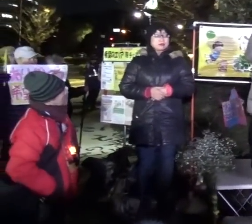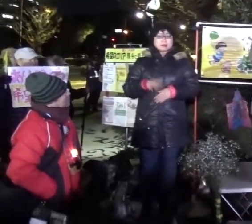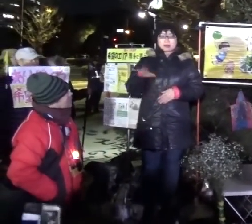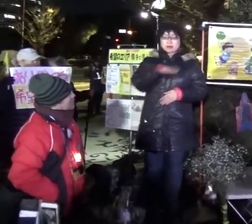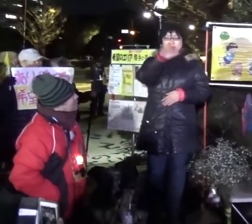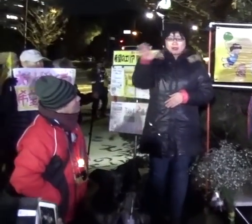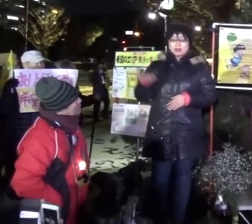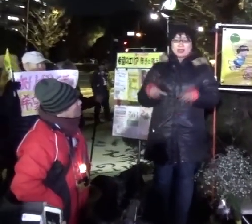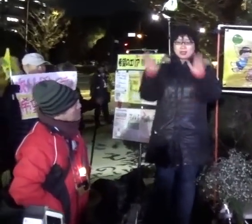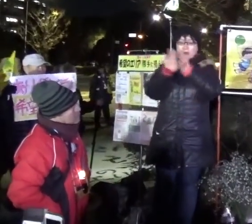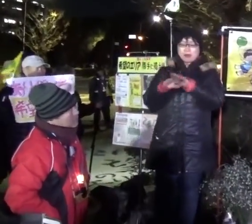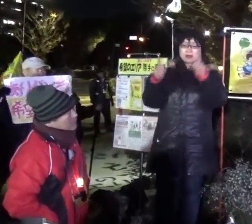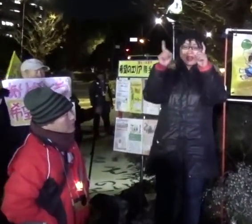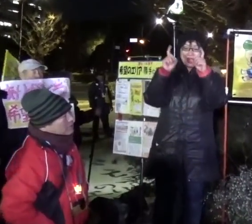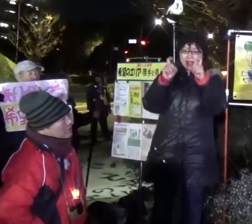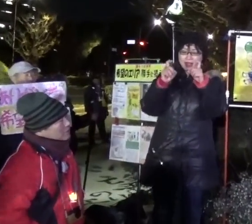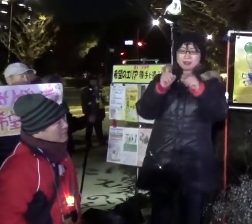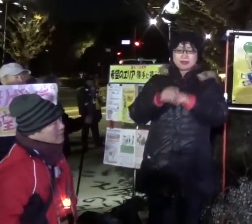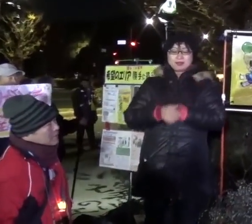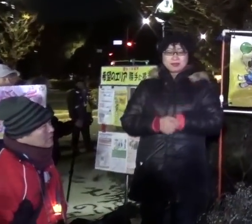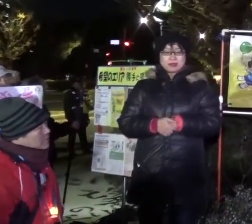皆さんこんばんは。 こんばんは。